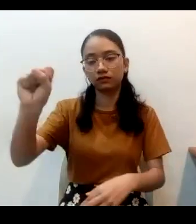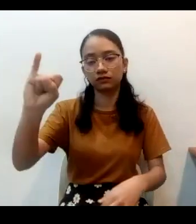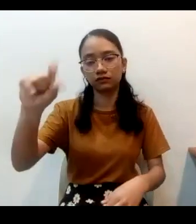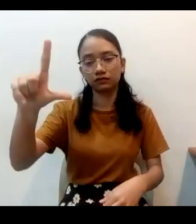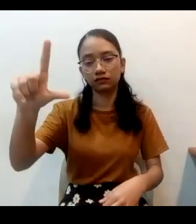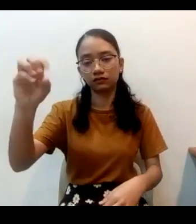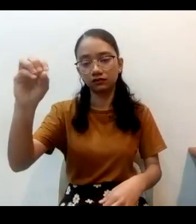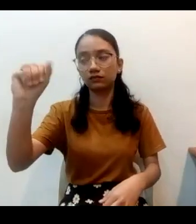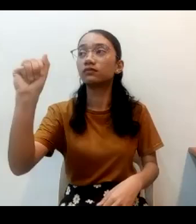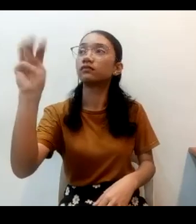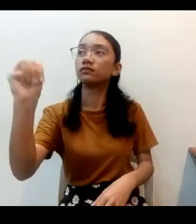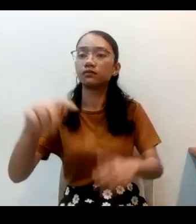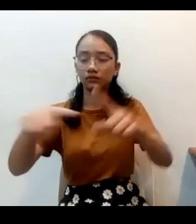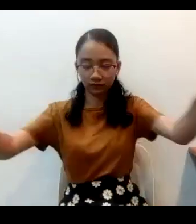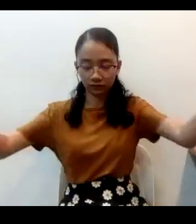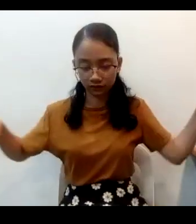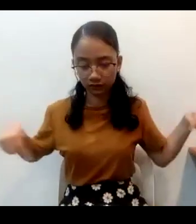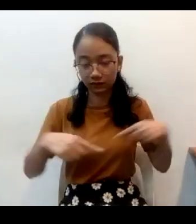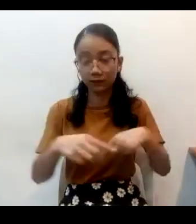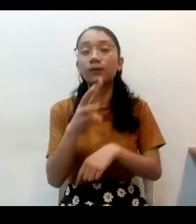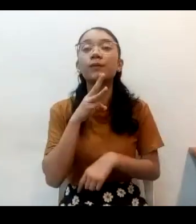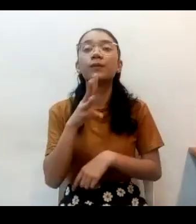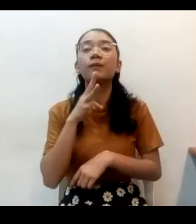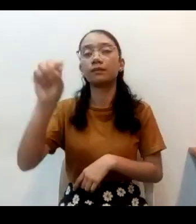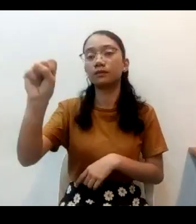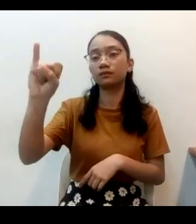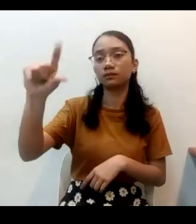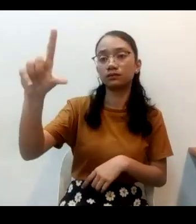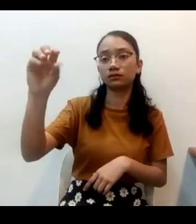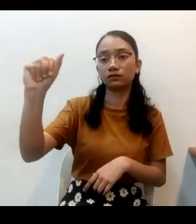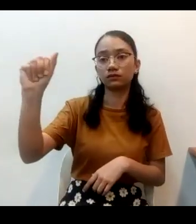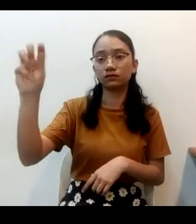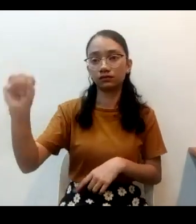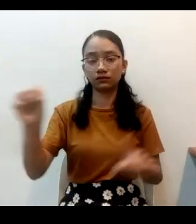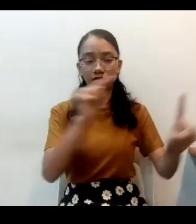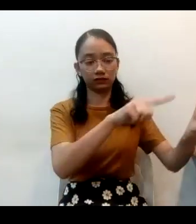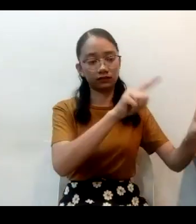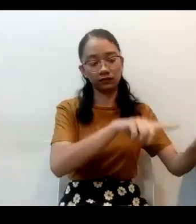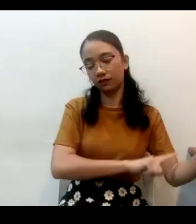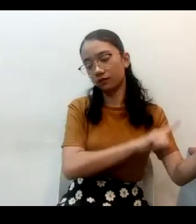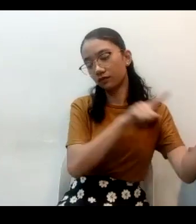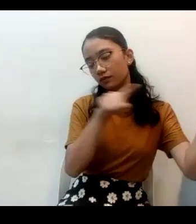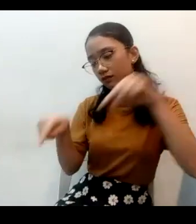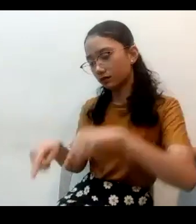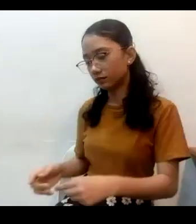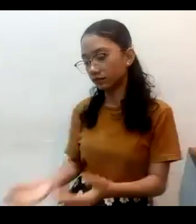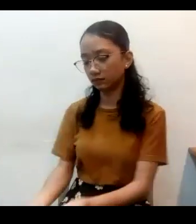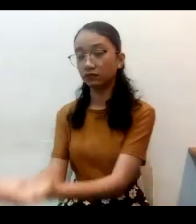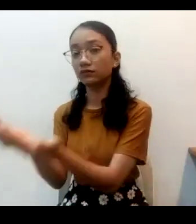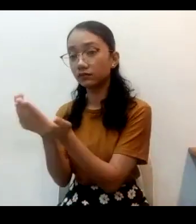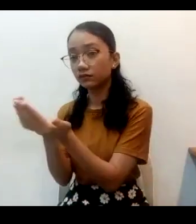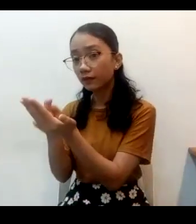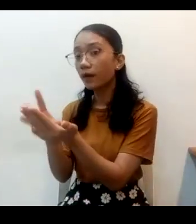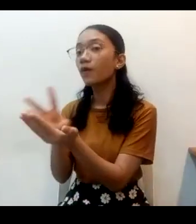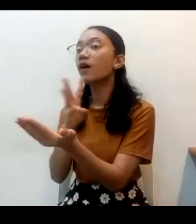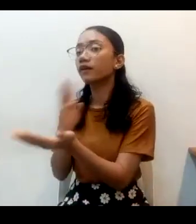ng Siloam. In Siloam, when he washed his eyes, he opened the eyes. Sa tubig po ng Siloam, nang linisin niya